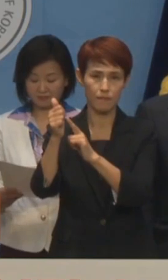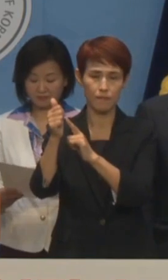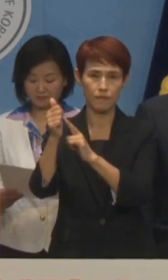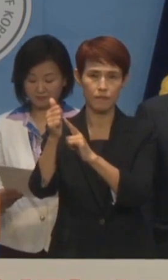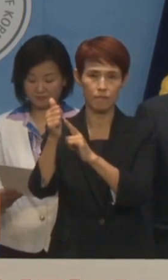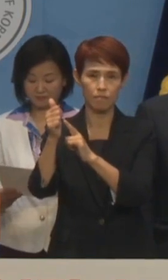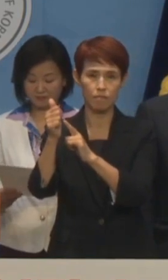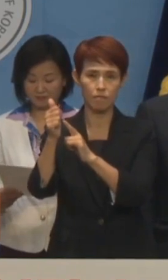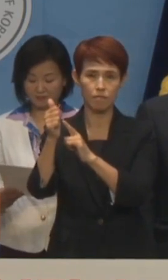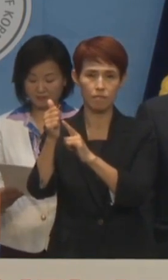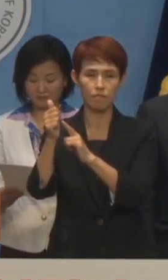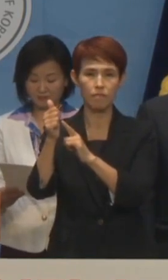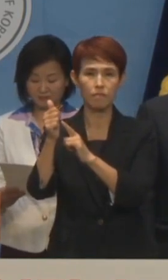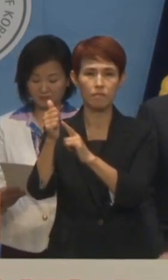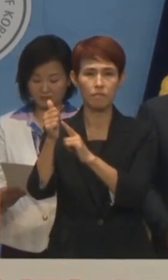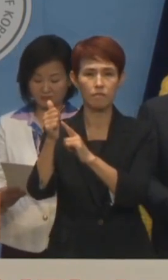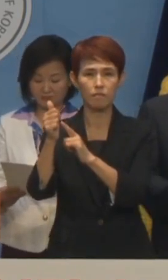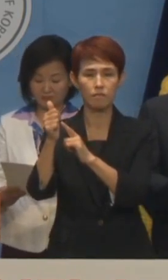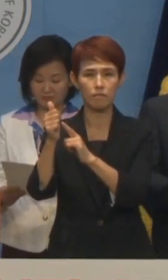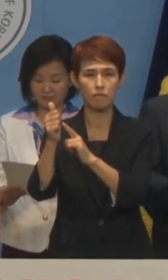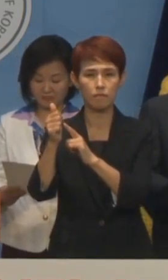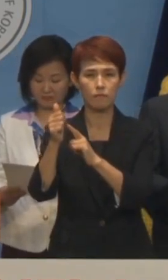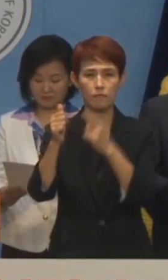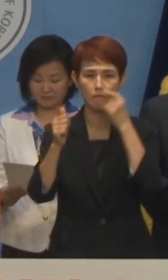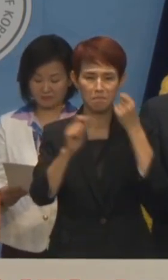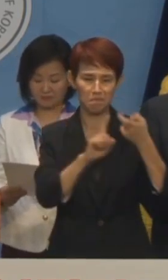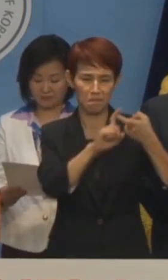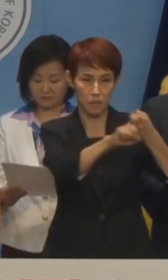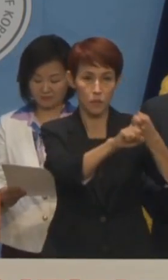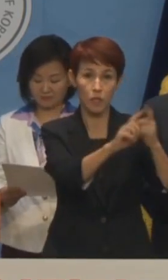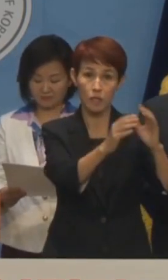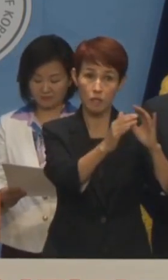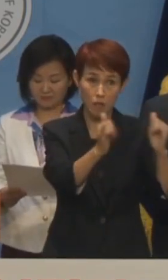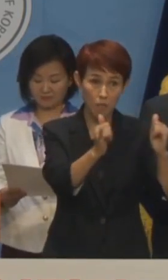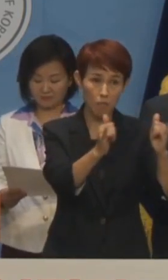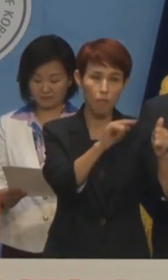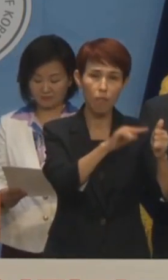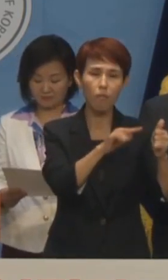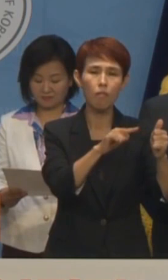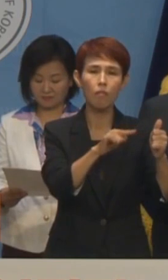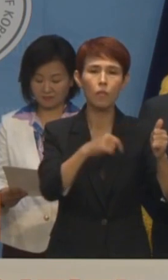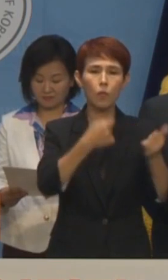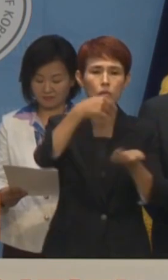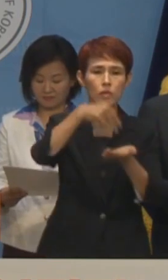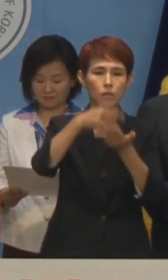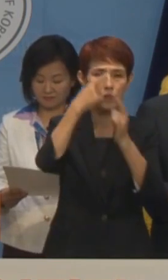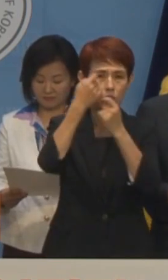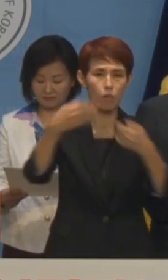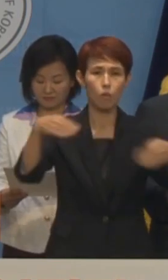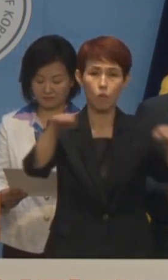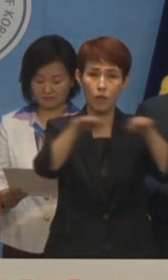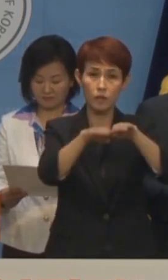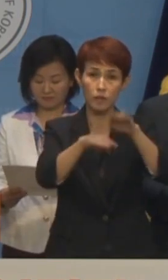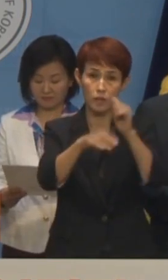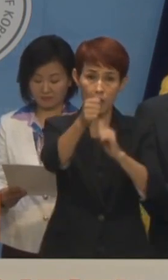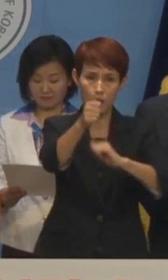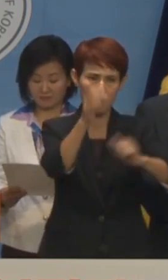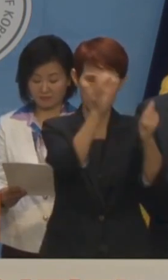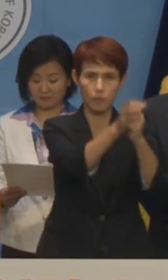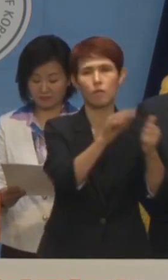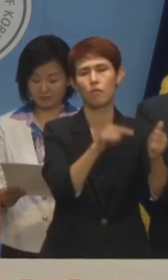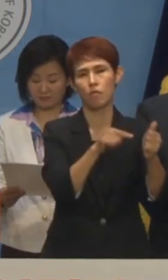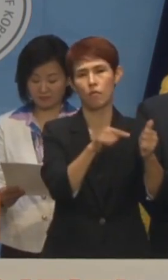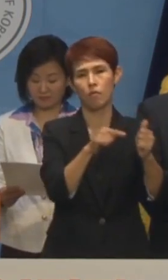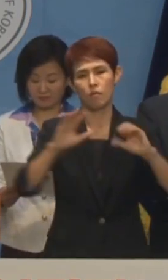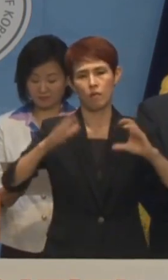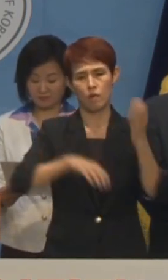임정법통론을 부인하는 그런 인사를 다른 자리도 아닌 독립기념관장에 임명함으로써 헌법